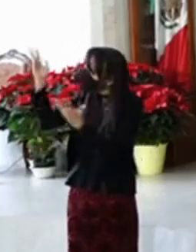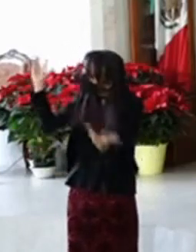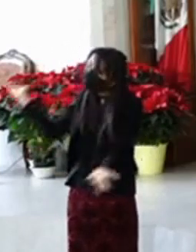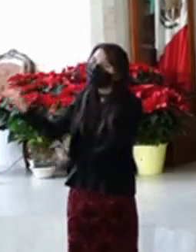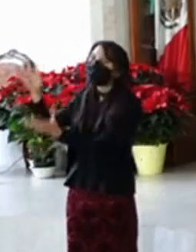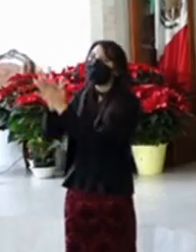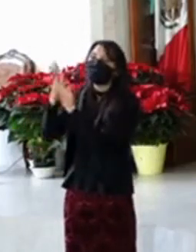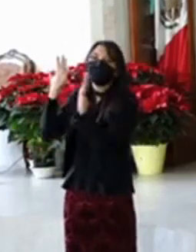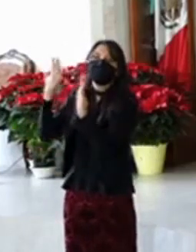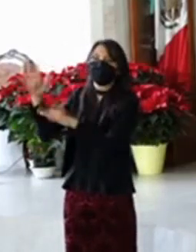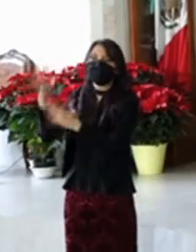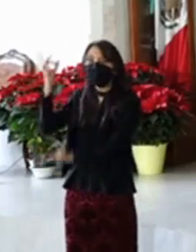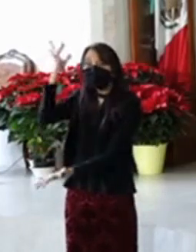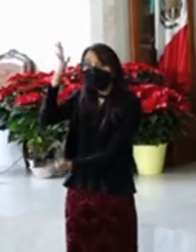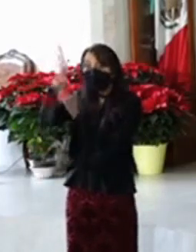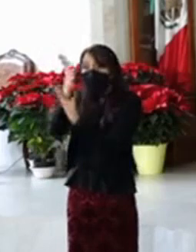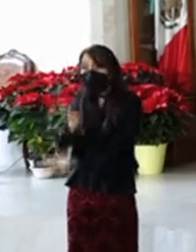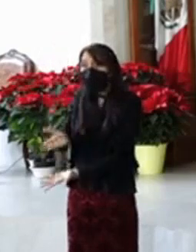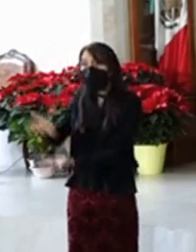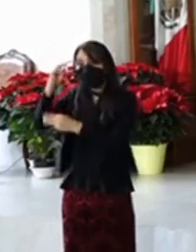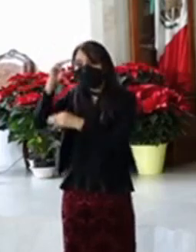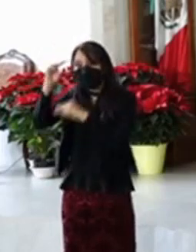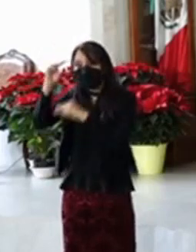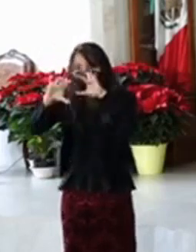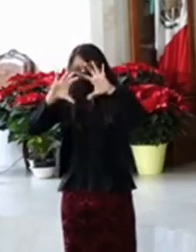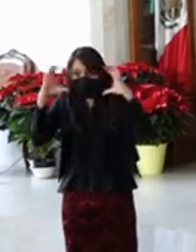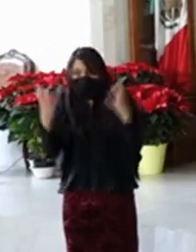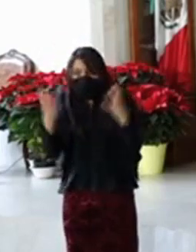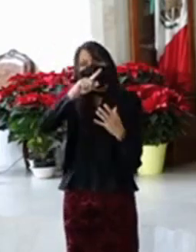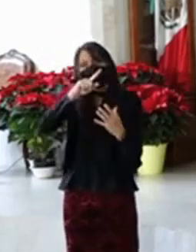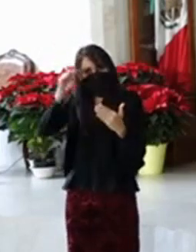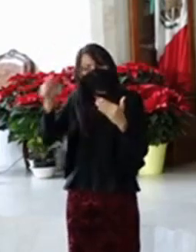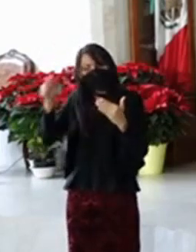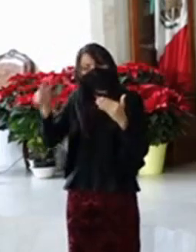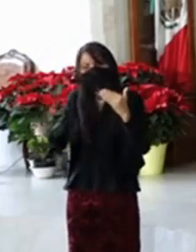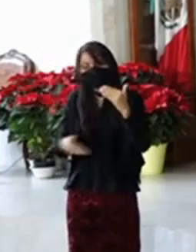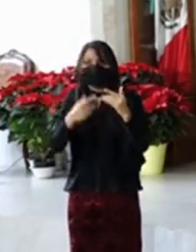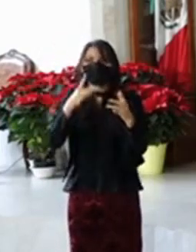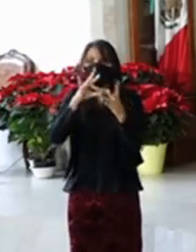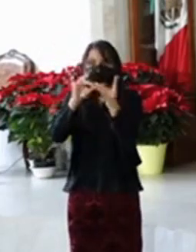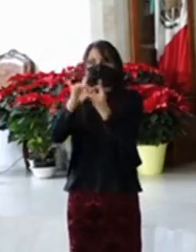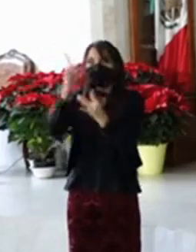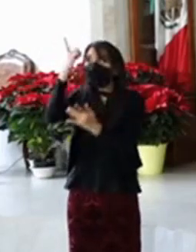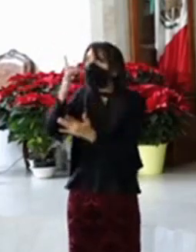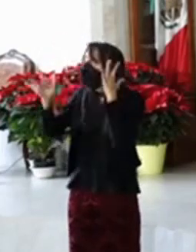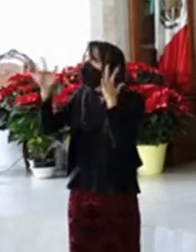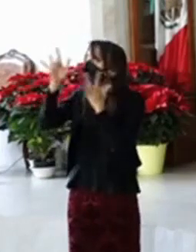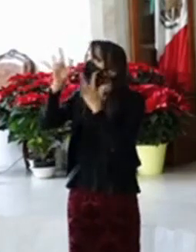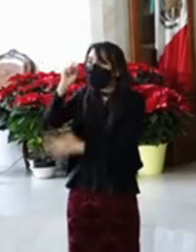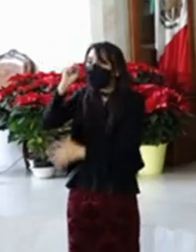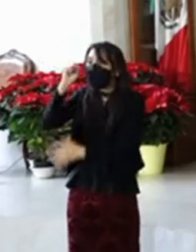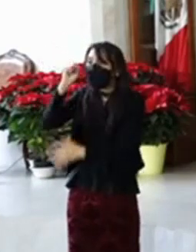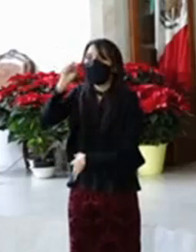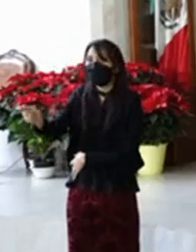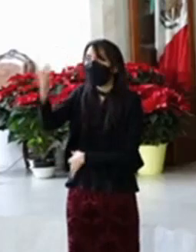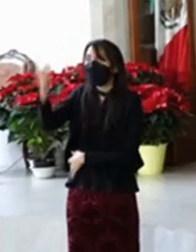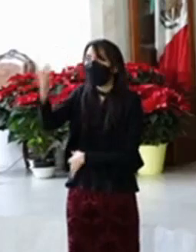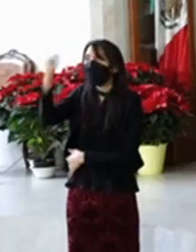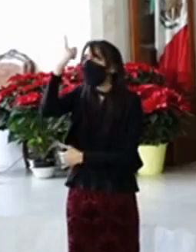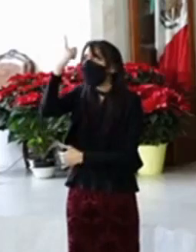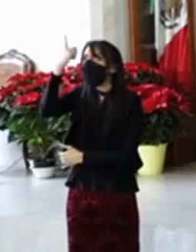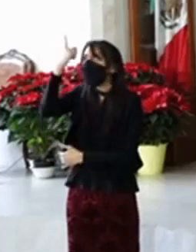y debajo de la tierra. Y toda lengua debe confesar que Cristo es el Señor, para gloria de